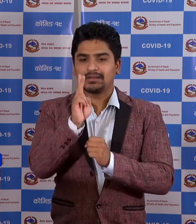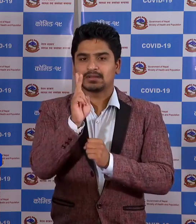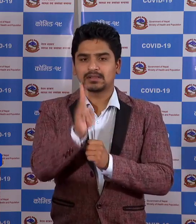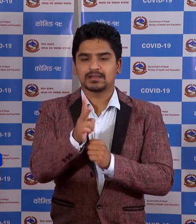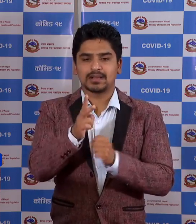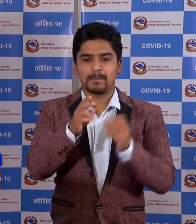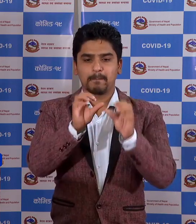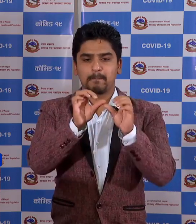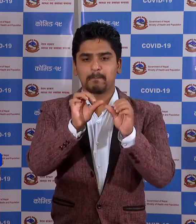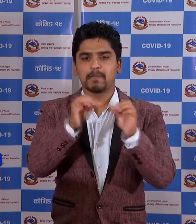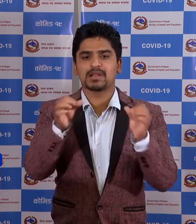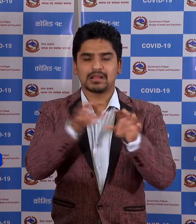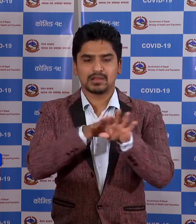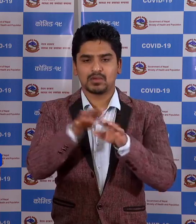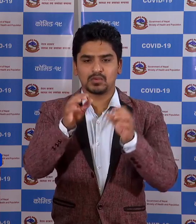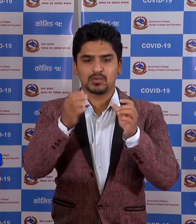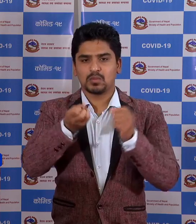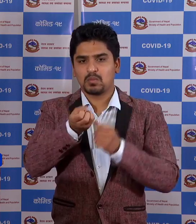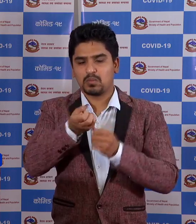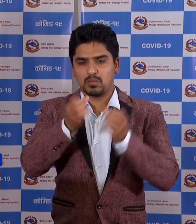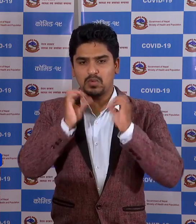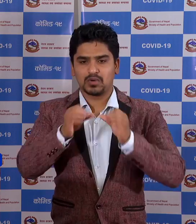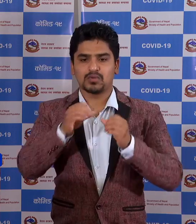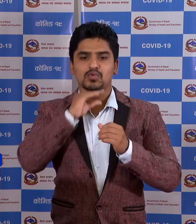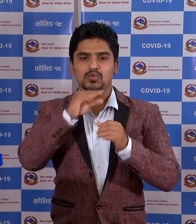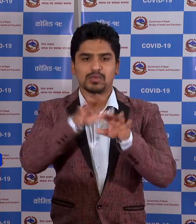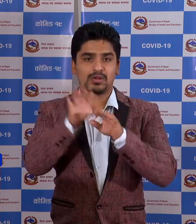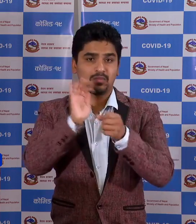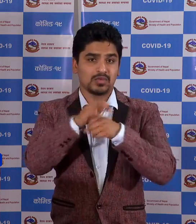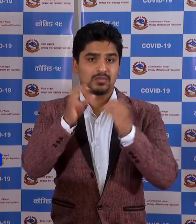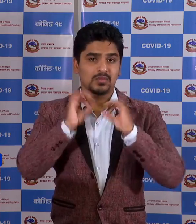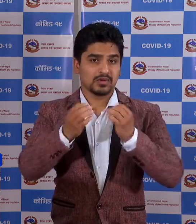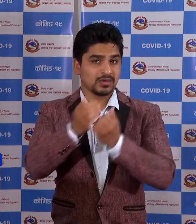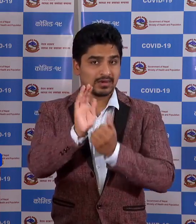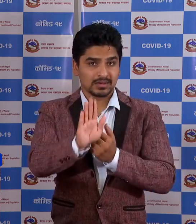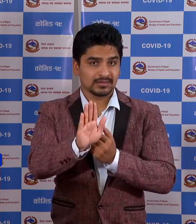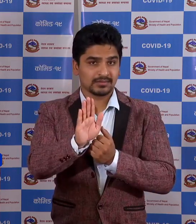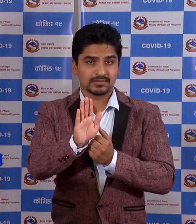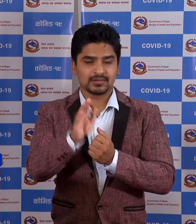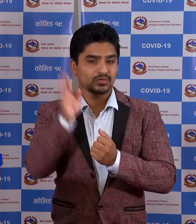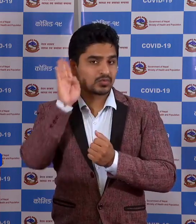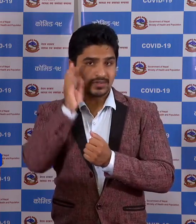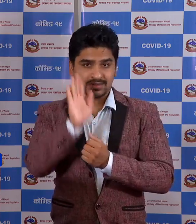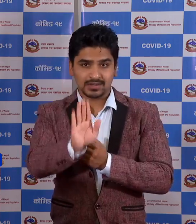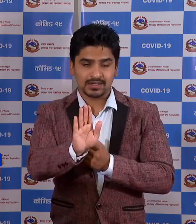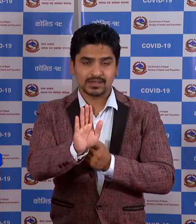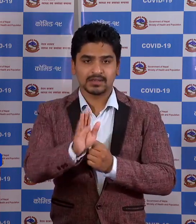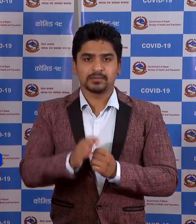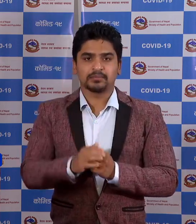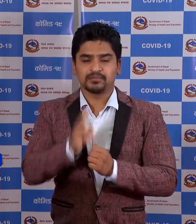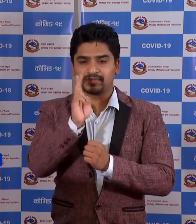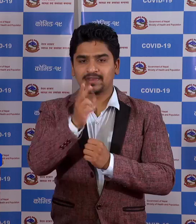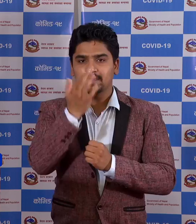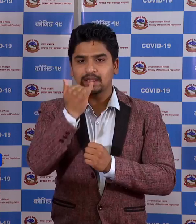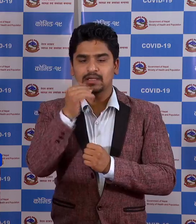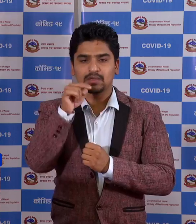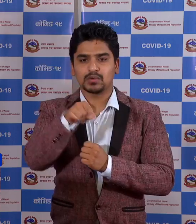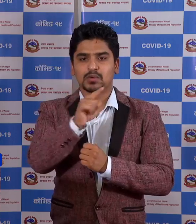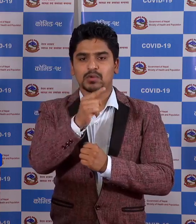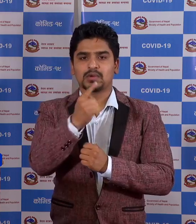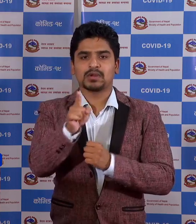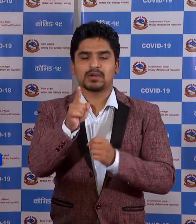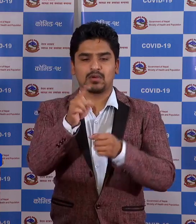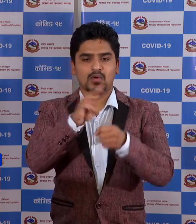यस्ता पदार्थहरूको सेवन वयस्क व्यक्तिहरूले नै धेरै गरेको देखिन्छ, सुनिन्छ। त्यसैले यो एउटा